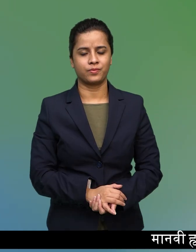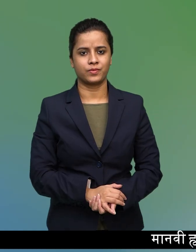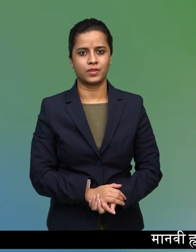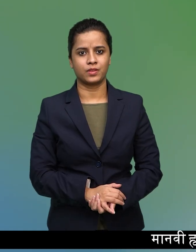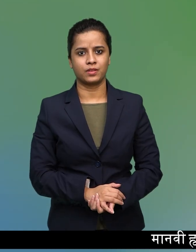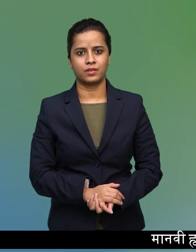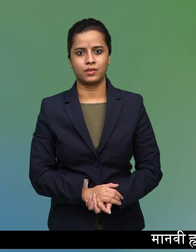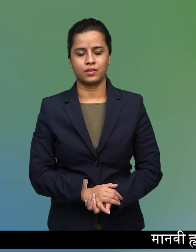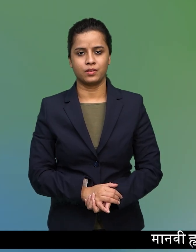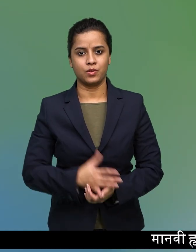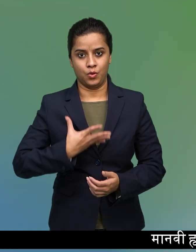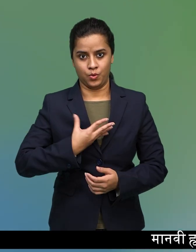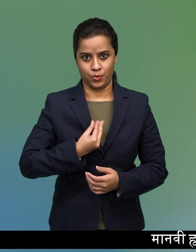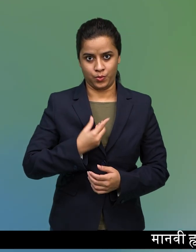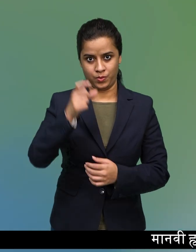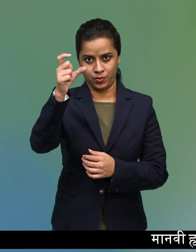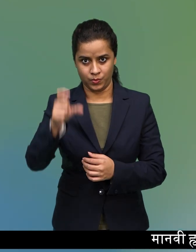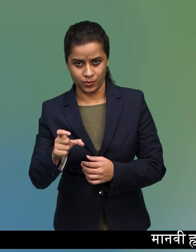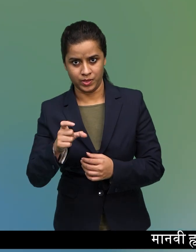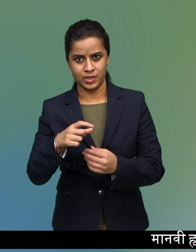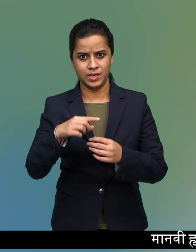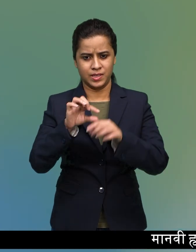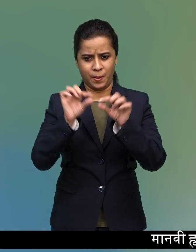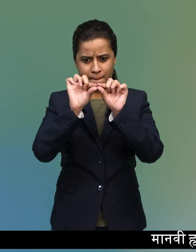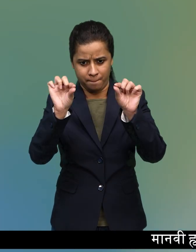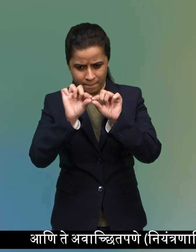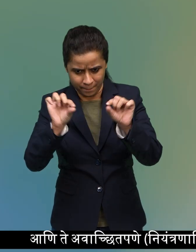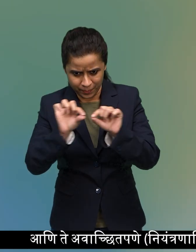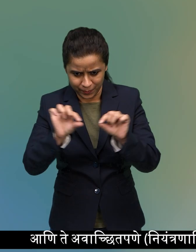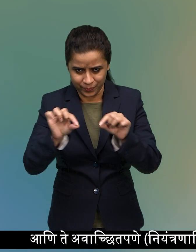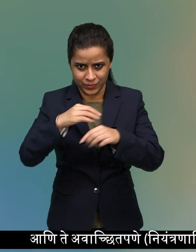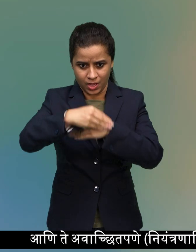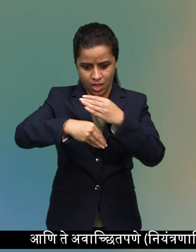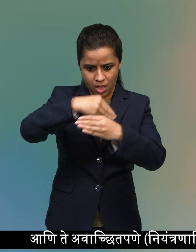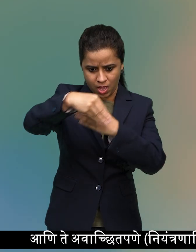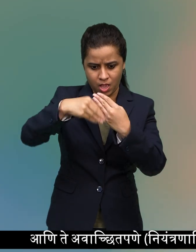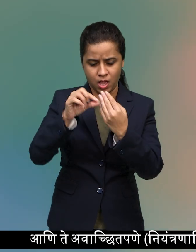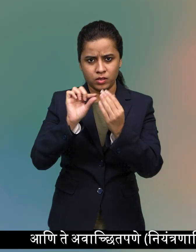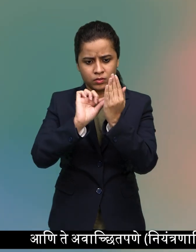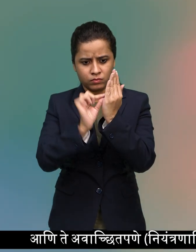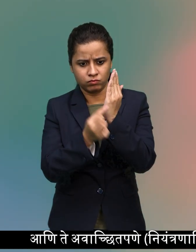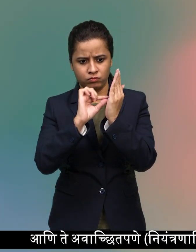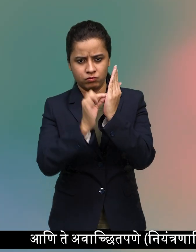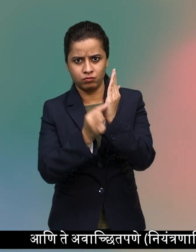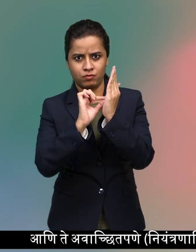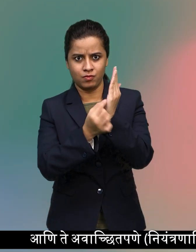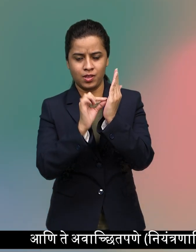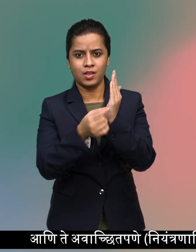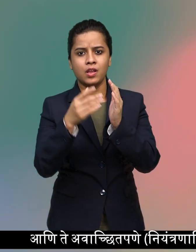मानवी हृदय हे स्नायूंचे बनलेले असते आणि ते अवांछितपणे नियंत्रणाशिवाय कार्य